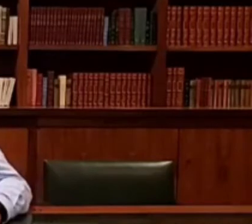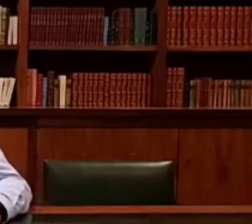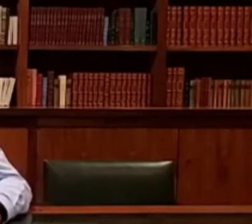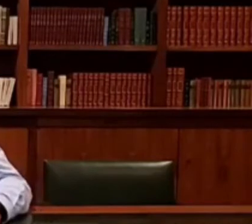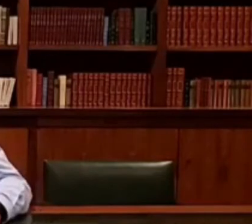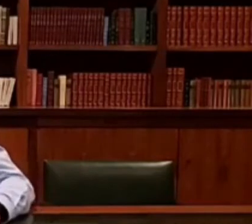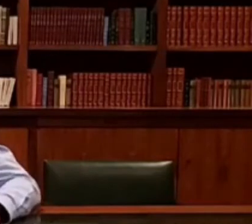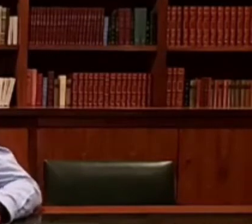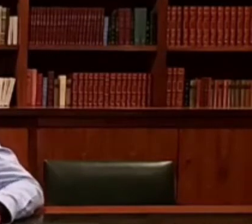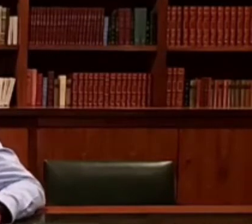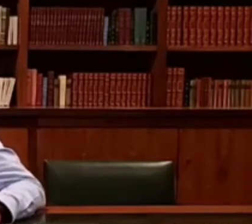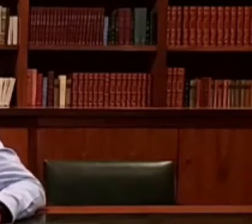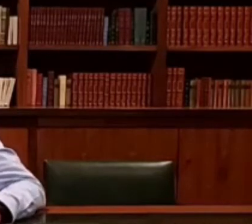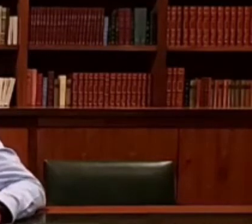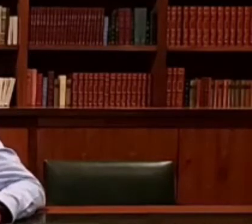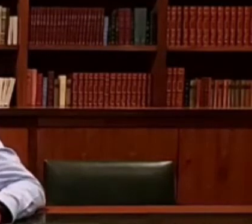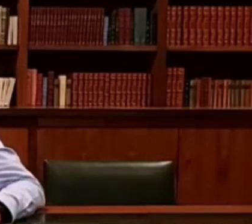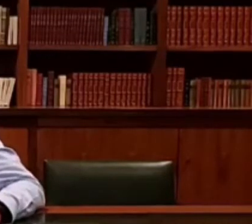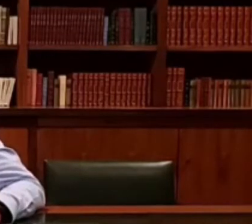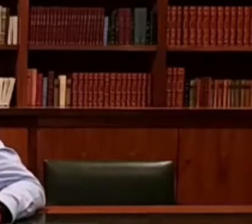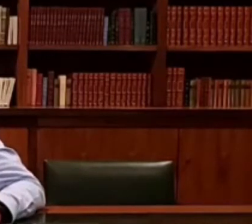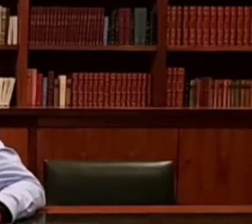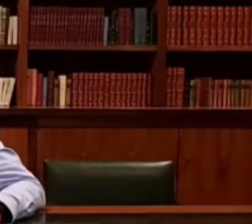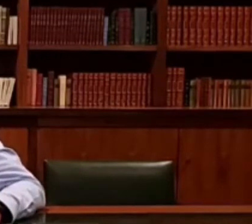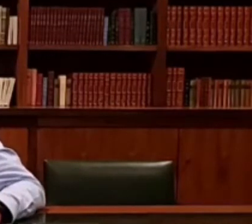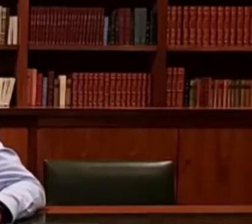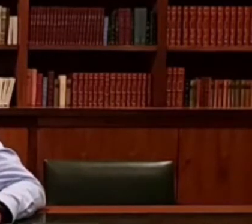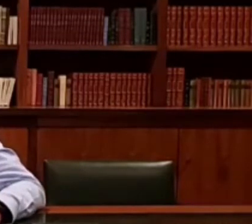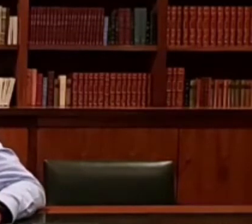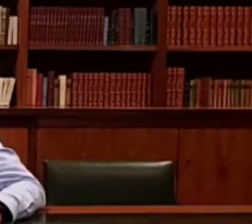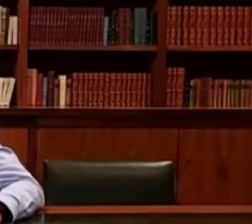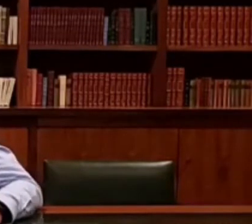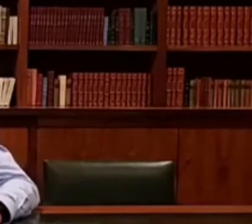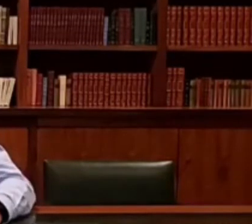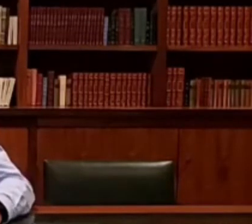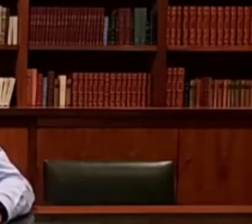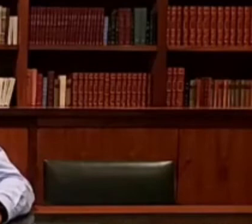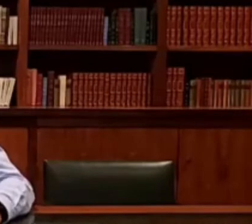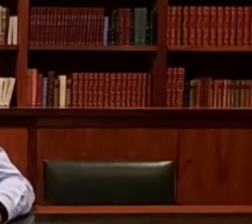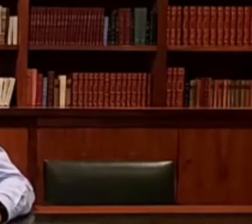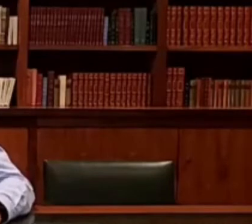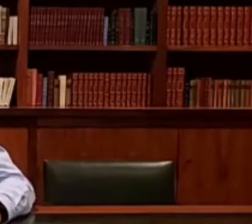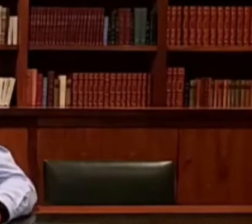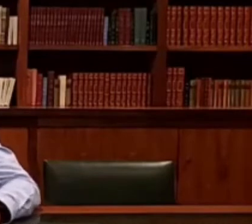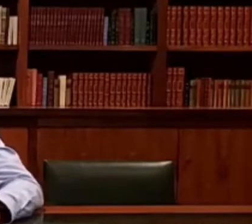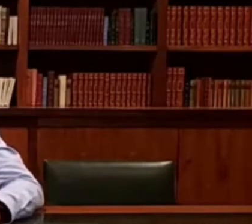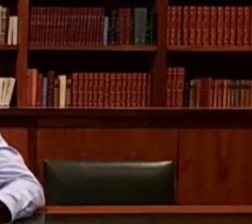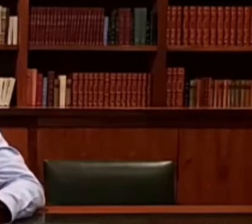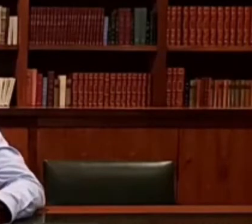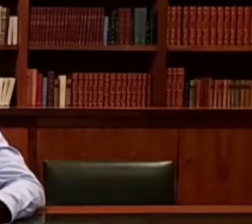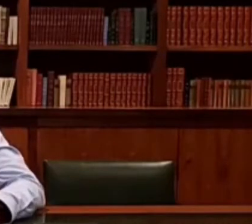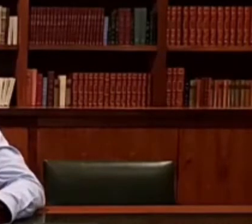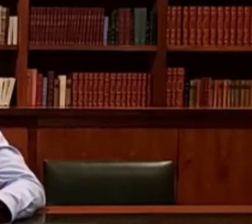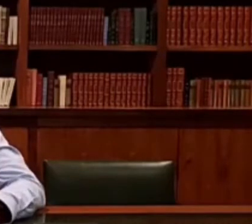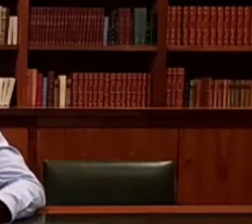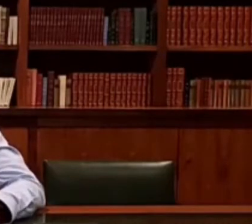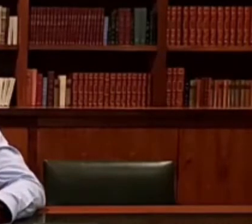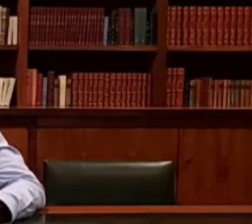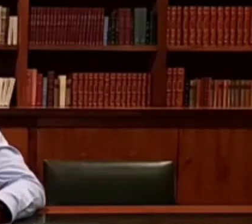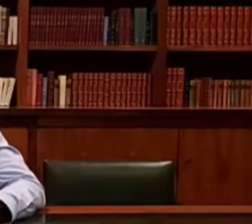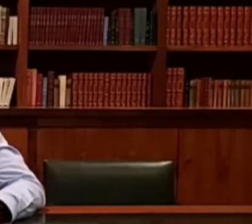Congresso aprove, sempre o nosso Congresso aí, caso o Congresso aprove, nós seremos o 15º país a fazer esse acordo com os Estados